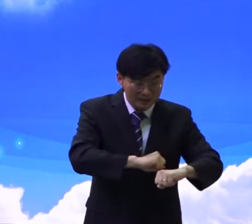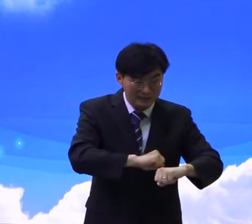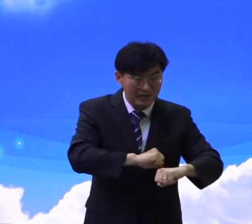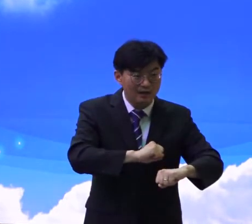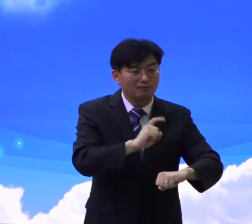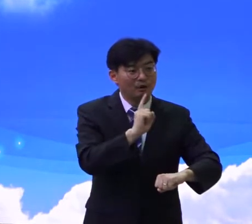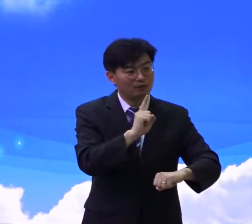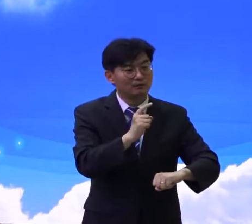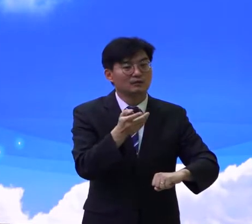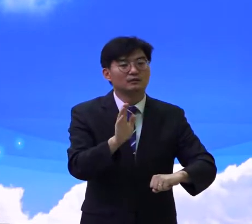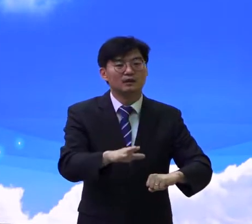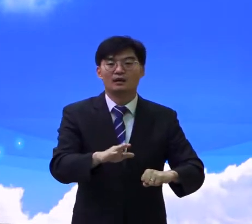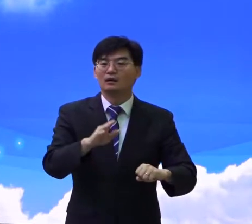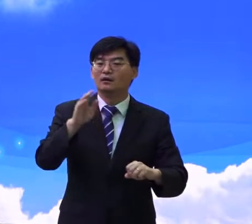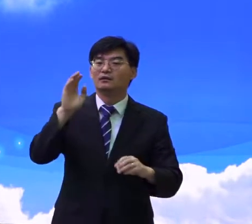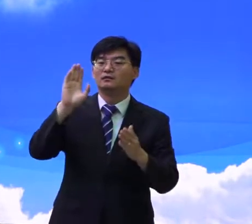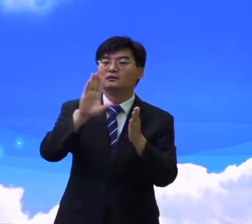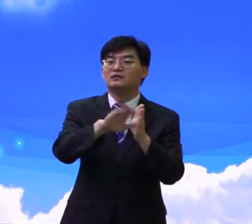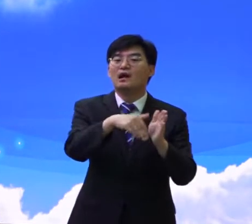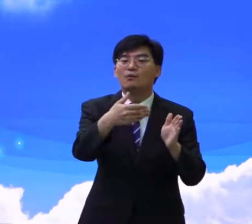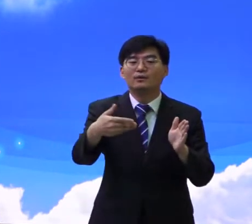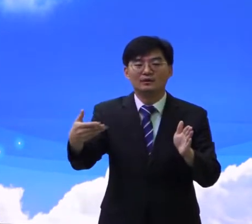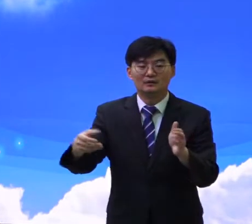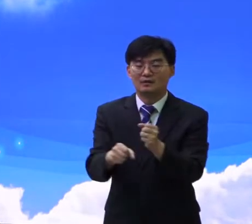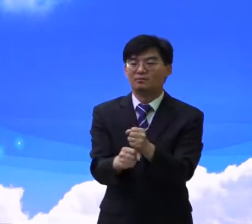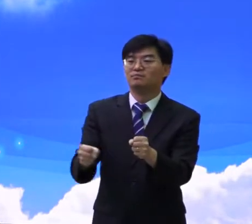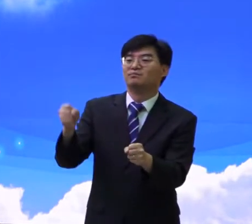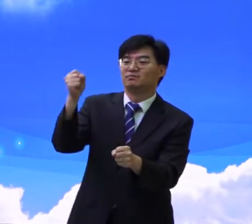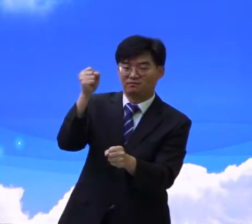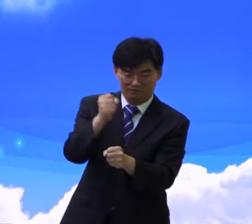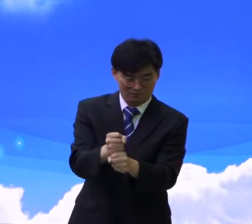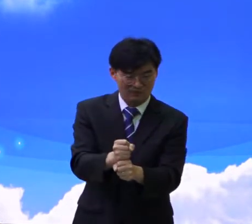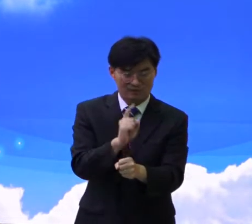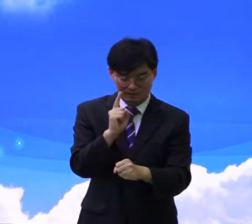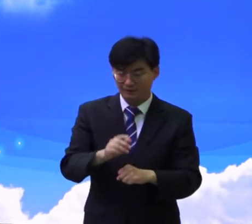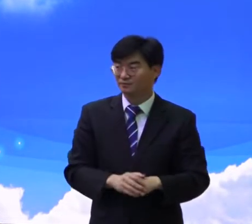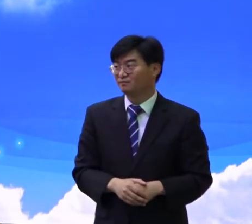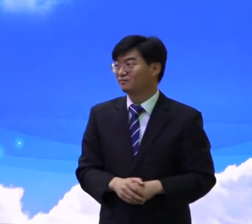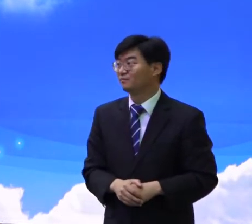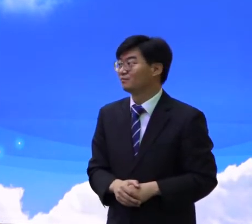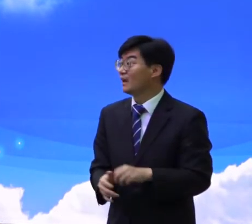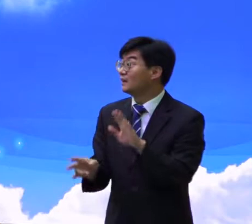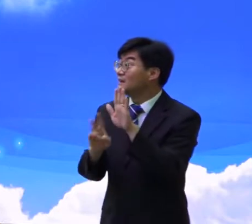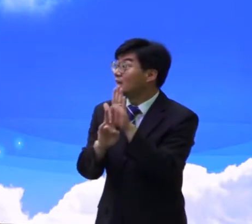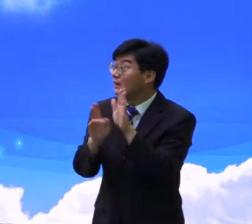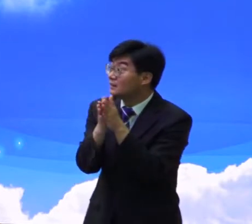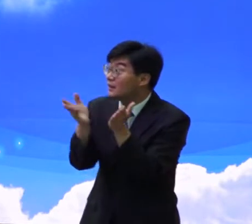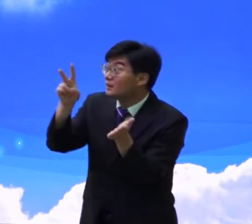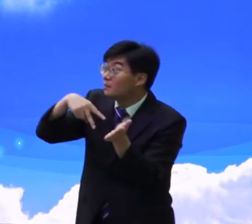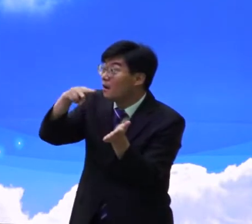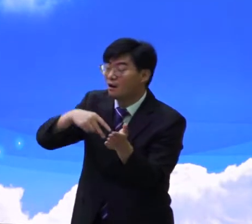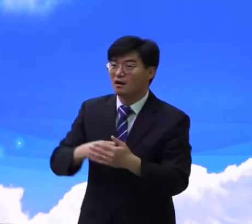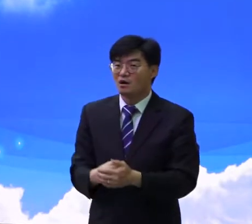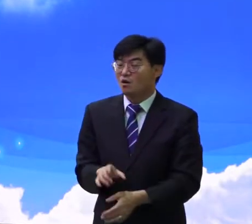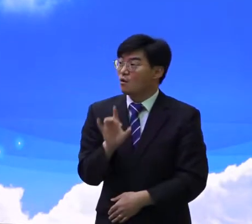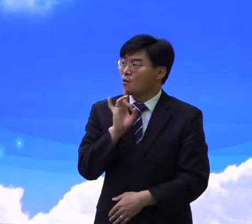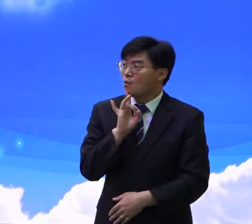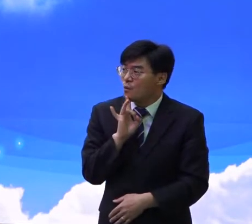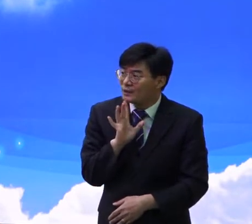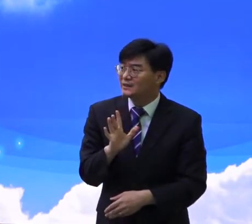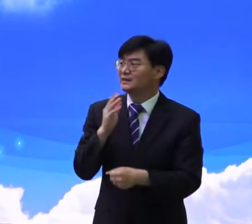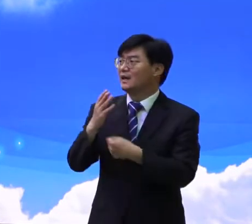40장 31절 말씀에서 이사야는 이렇게 이야기했습니다. 한번 같이 읽어보겠습니다. 시작. 오직